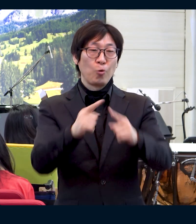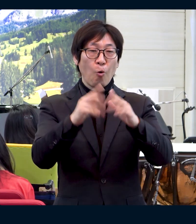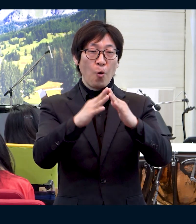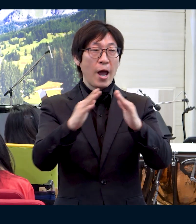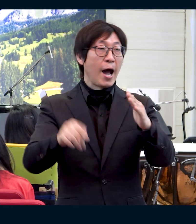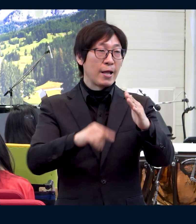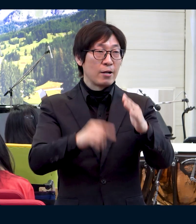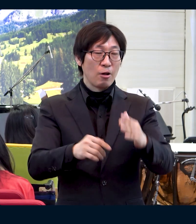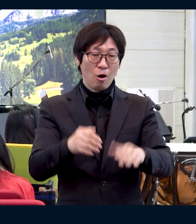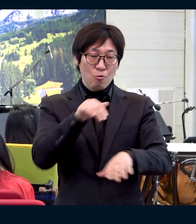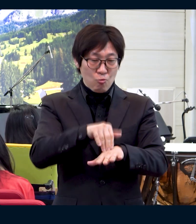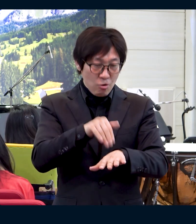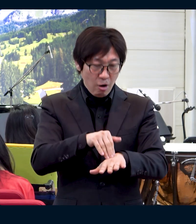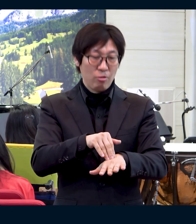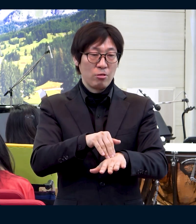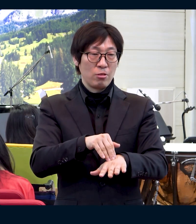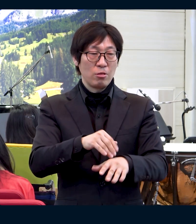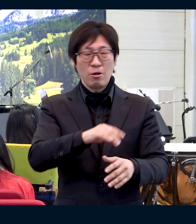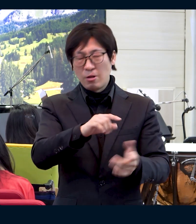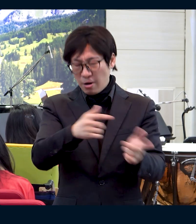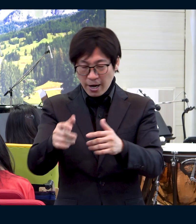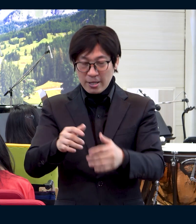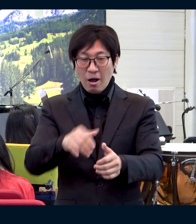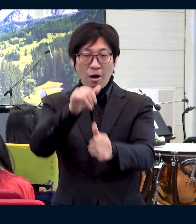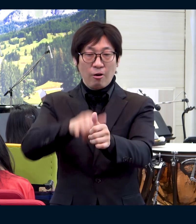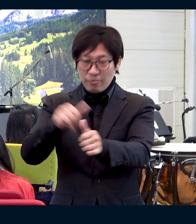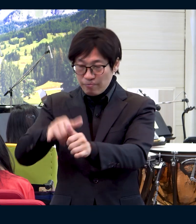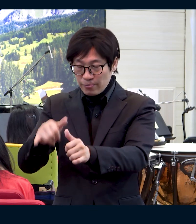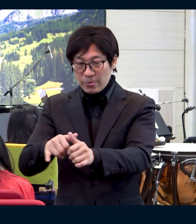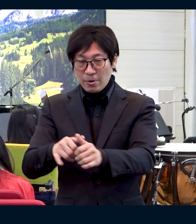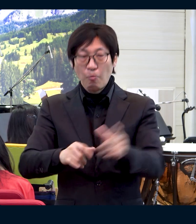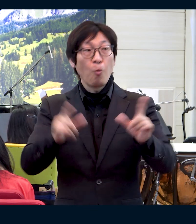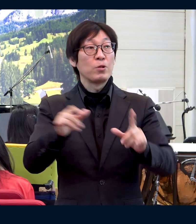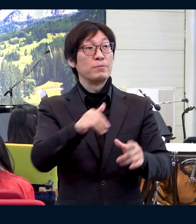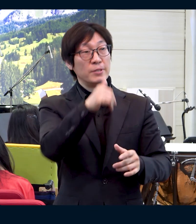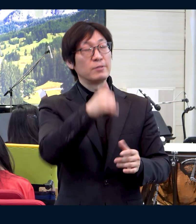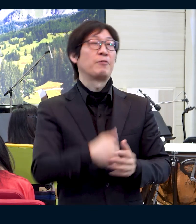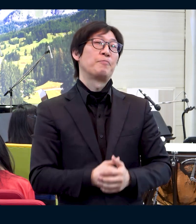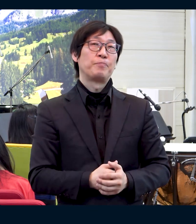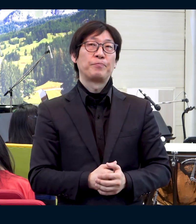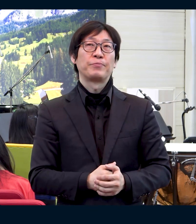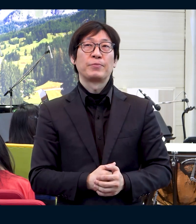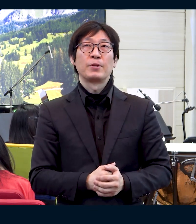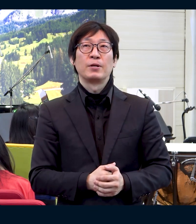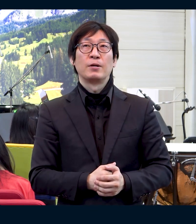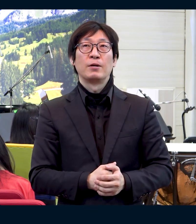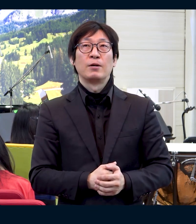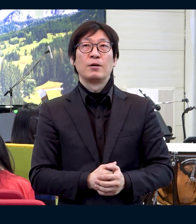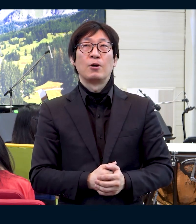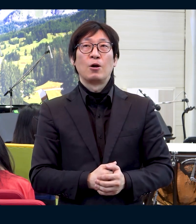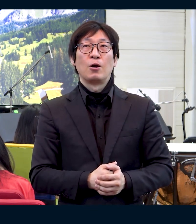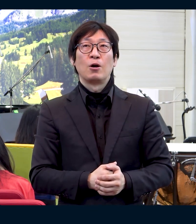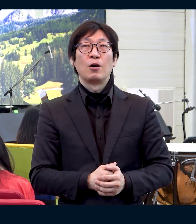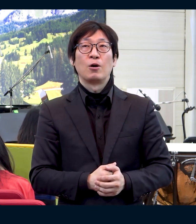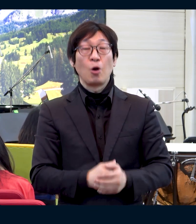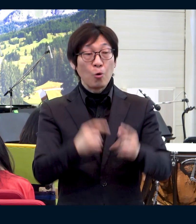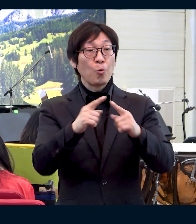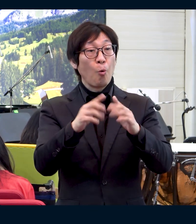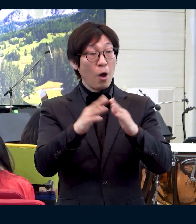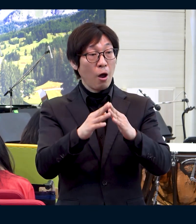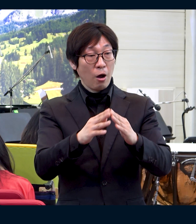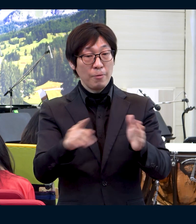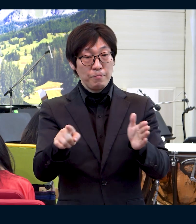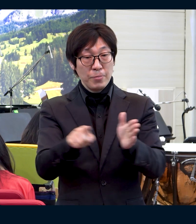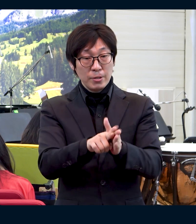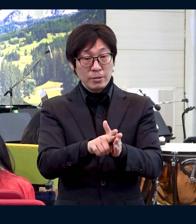안에서의 그런 훈련과 교회 안에서의 봉사와 헌신의 삶을 그 내외는 살고 있습니다. 자, 이렇게 교회를 출석하며 신앙생활 한